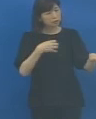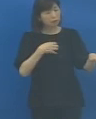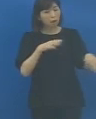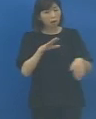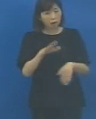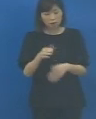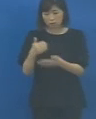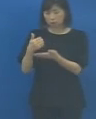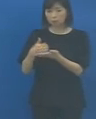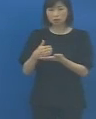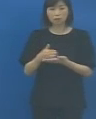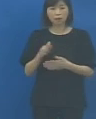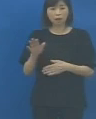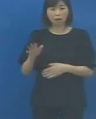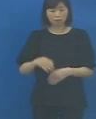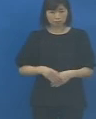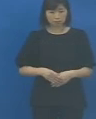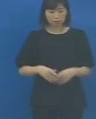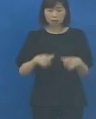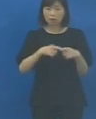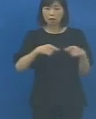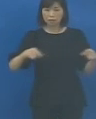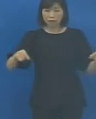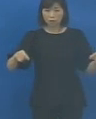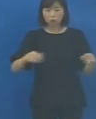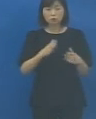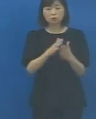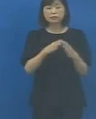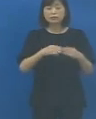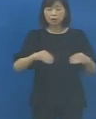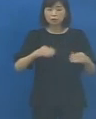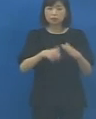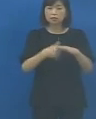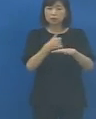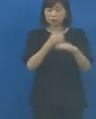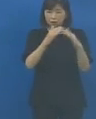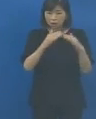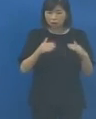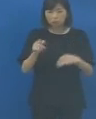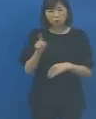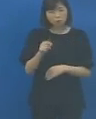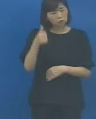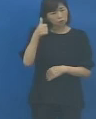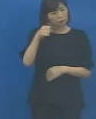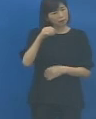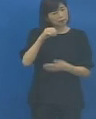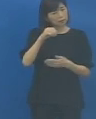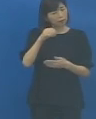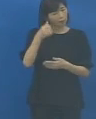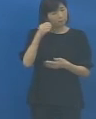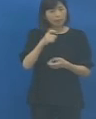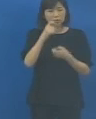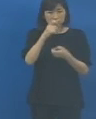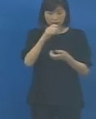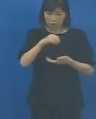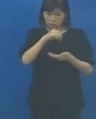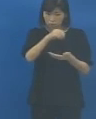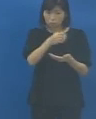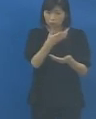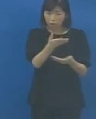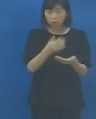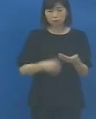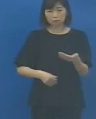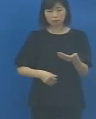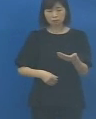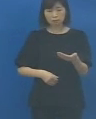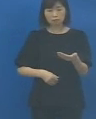ますが、全国知事会でどういうメッセージを発せられるのか、例えばですね、これ感覚的